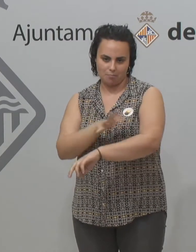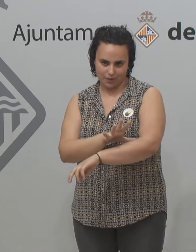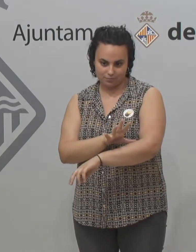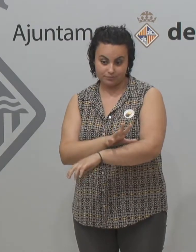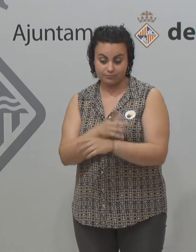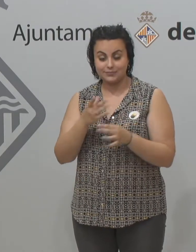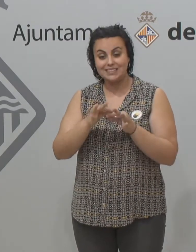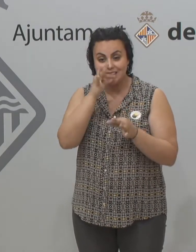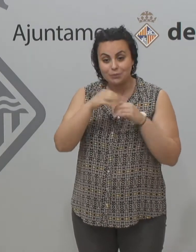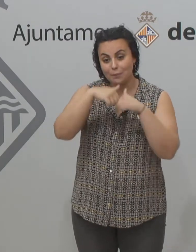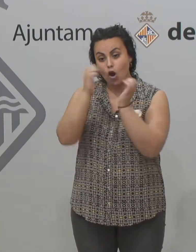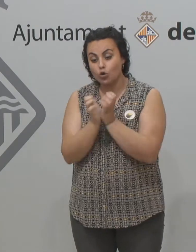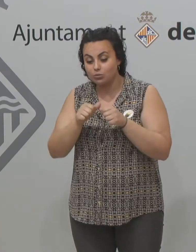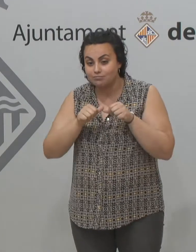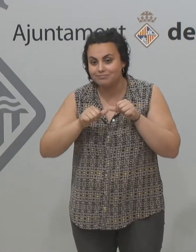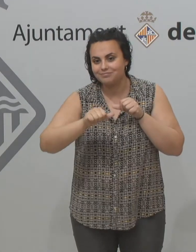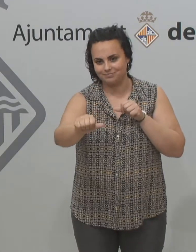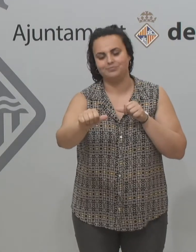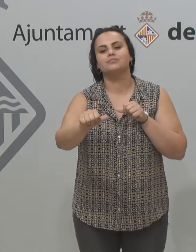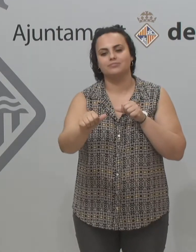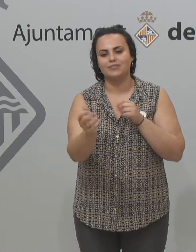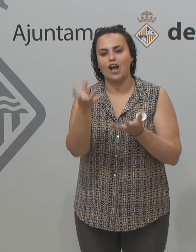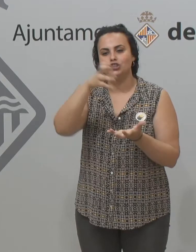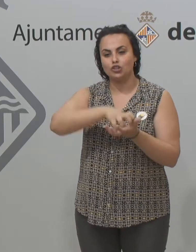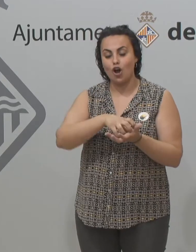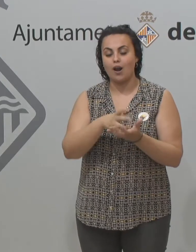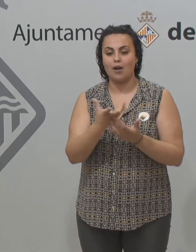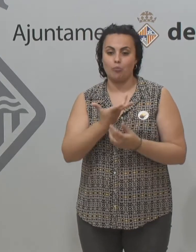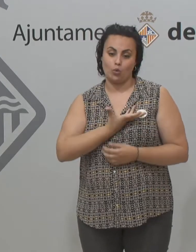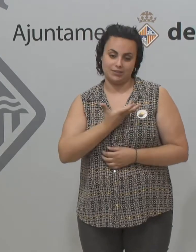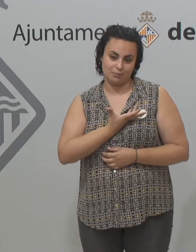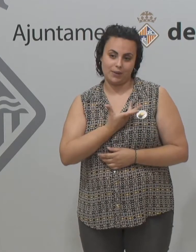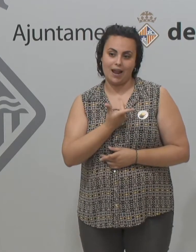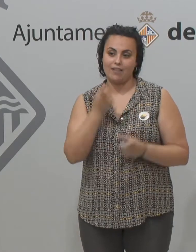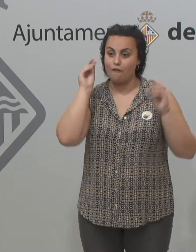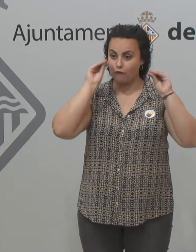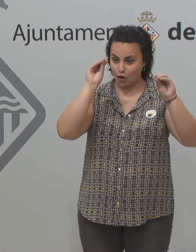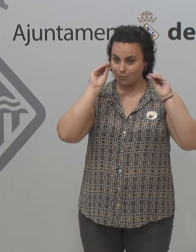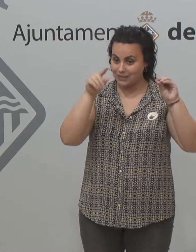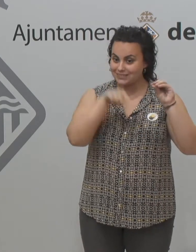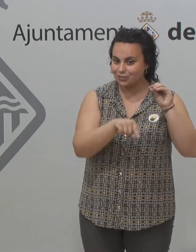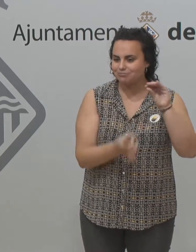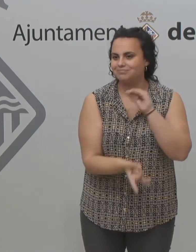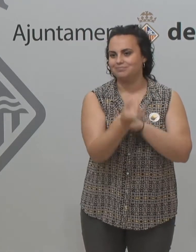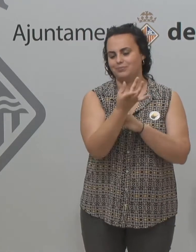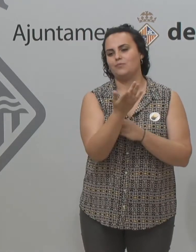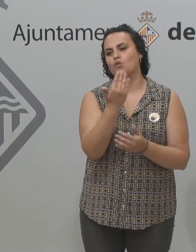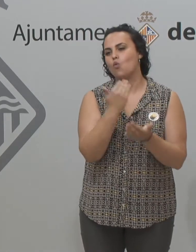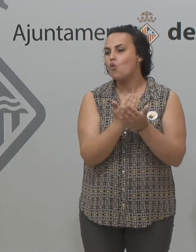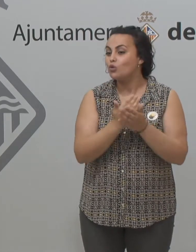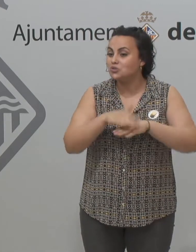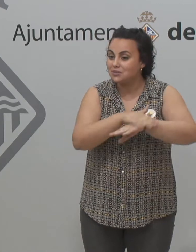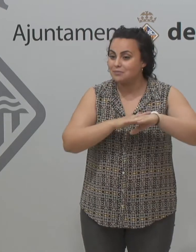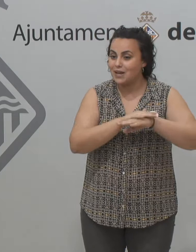mesos de setembre i octubre, posarem en marxa a l'Escola Municipal de Formació uns cursos bàsics de llenguatge de